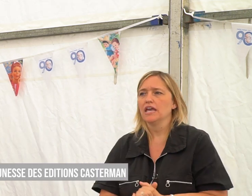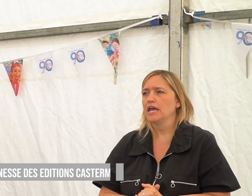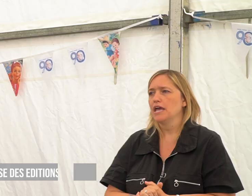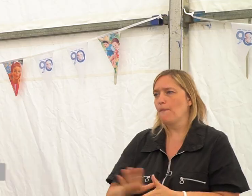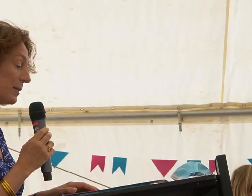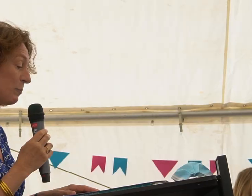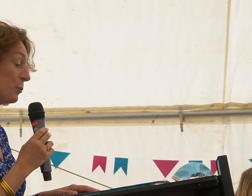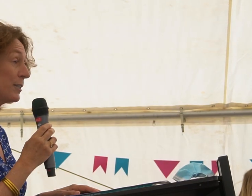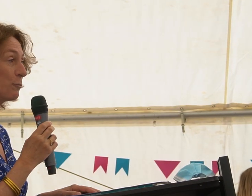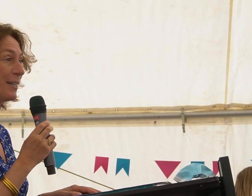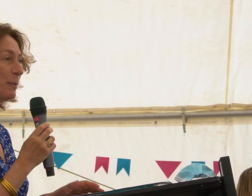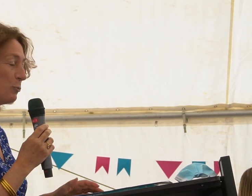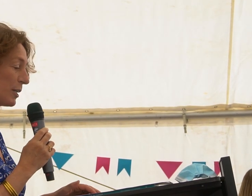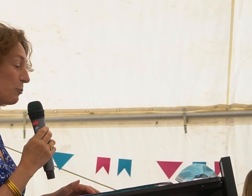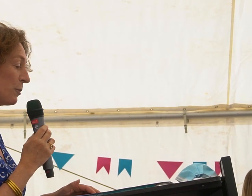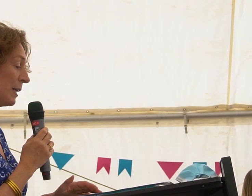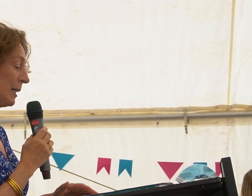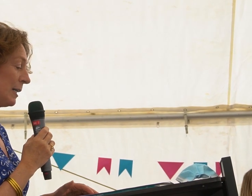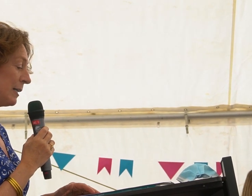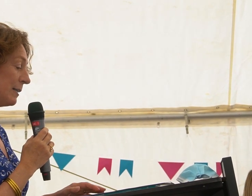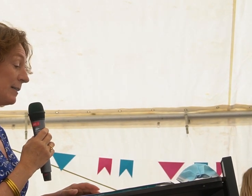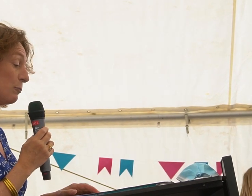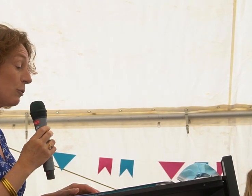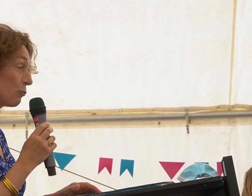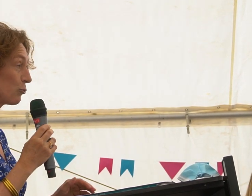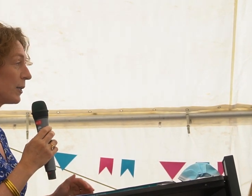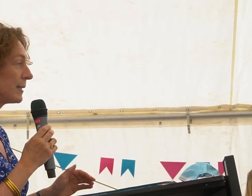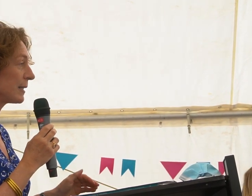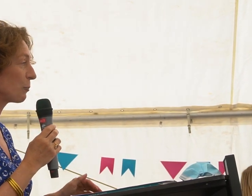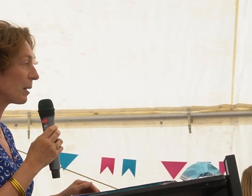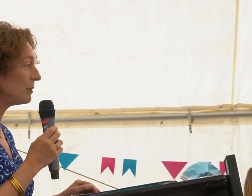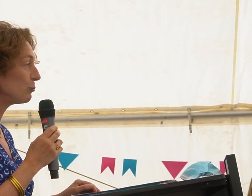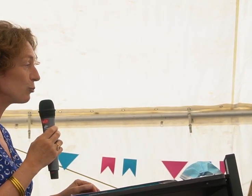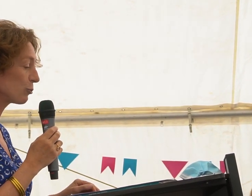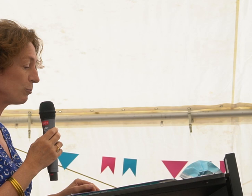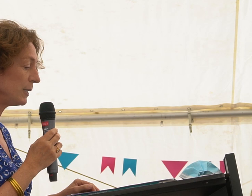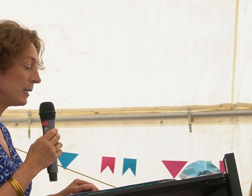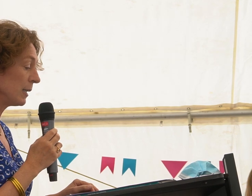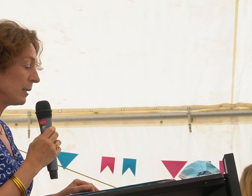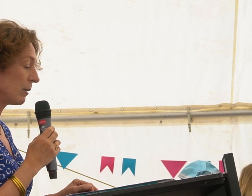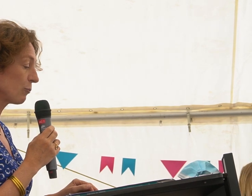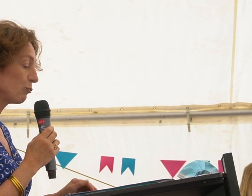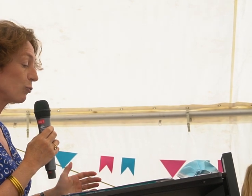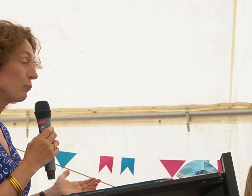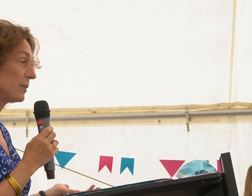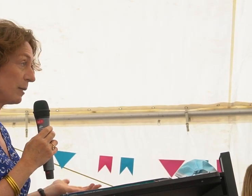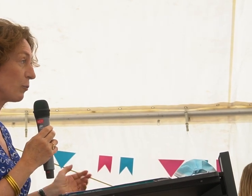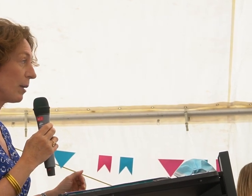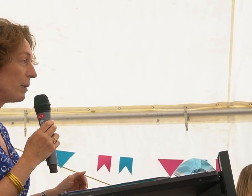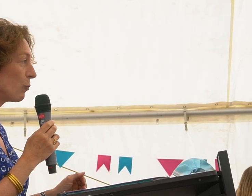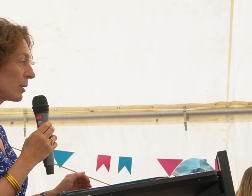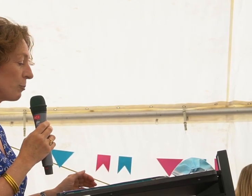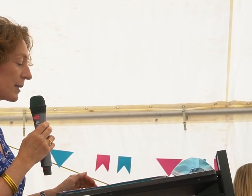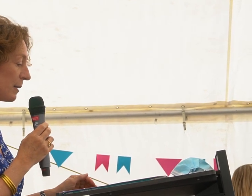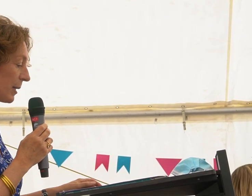Madame Aubert, Monsieur Ardouin, Maude et toute l'équipe du château, c'est une grande joie d'être parmi vous aujourd'hui, en ce jour où nous célébrons